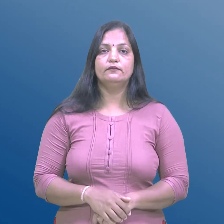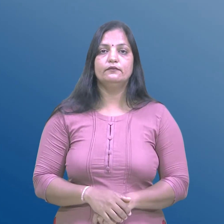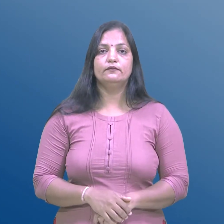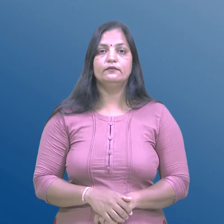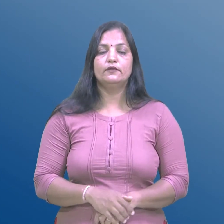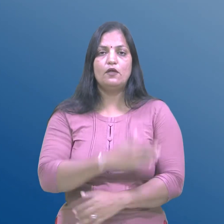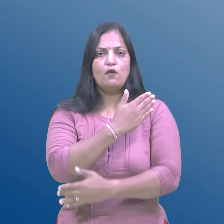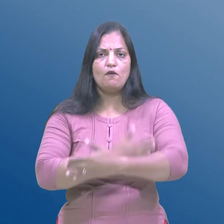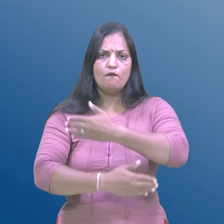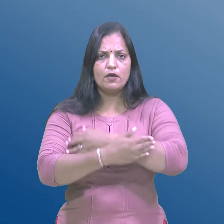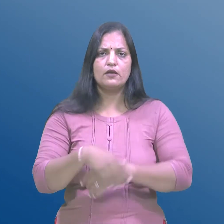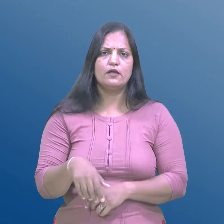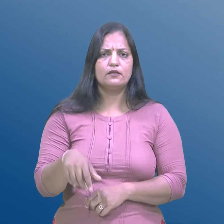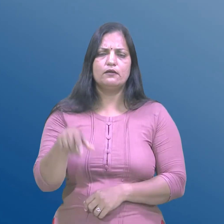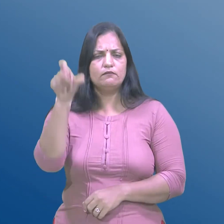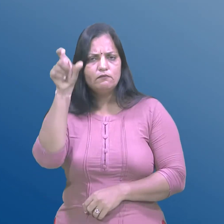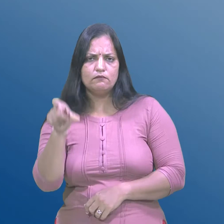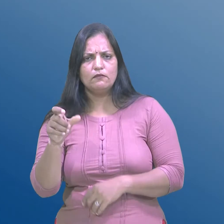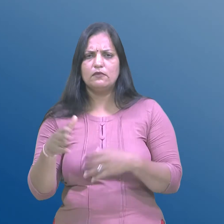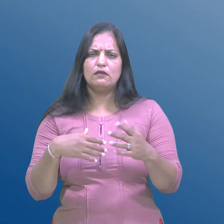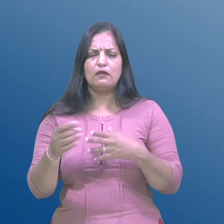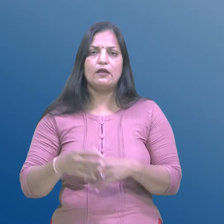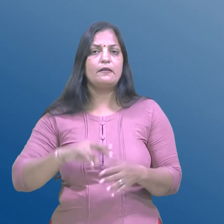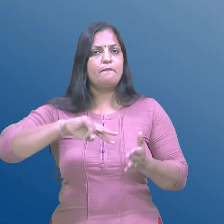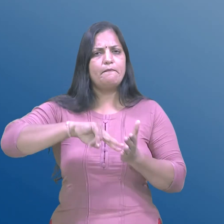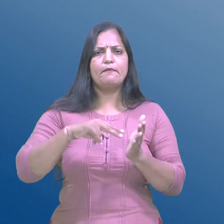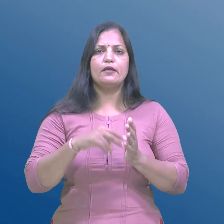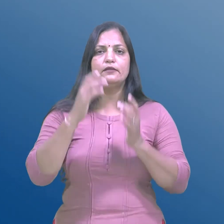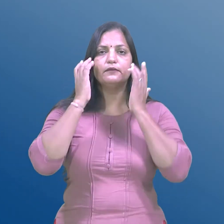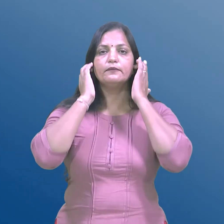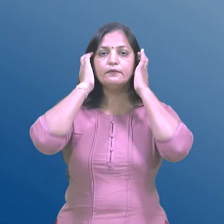વિકલાંગતા ધરાવતી વ્યક્તિ એટલે એવી વ્યક્તિ